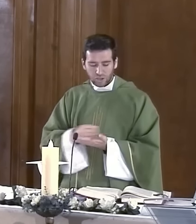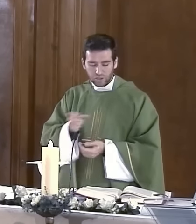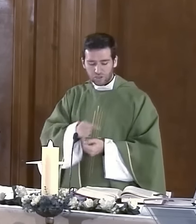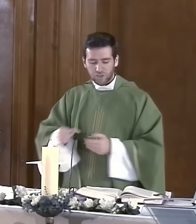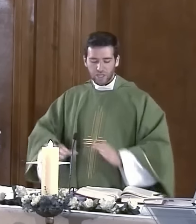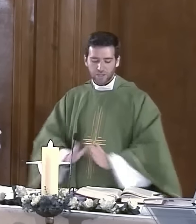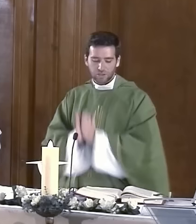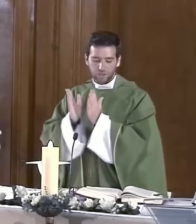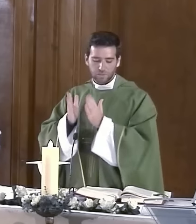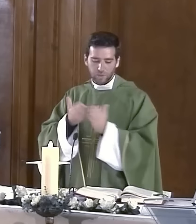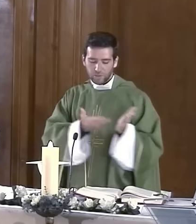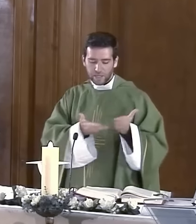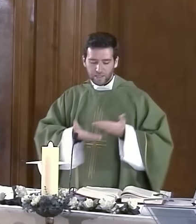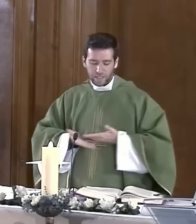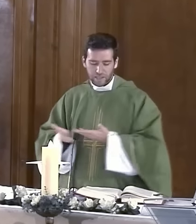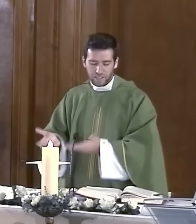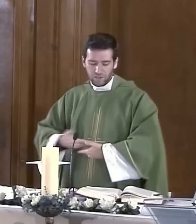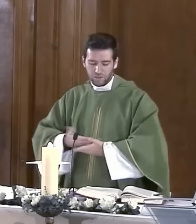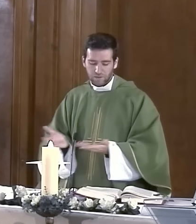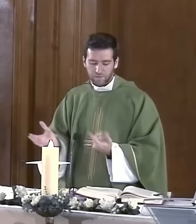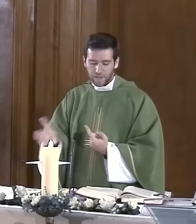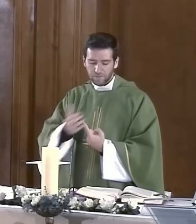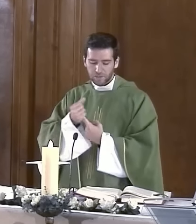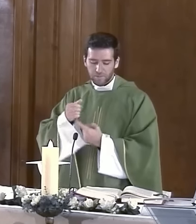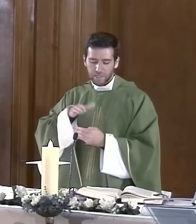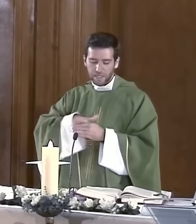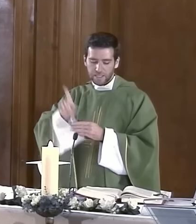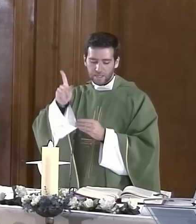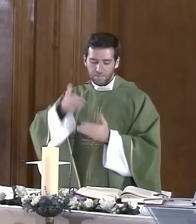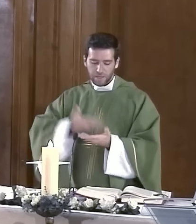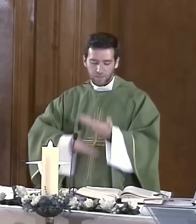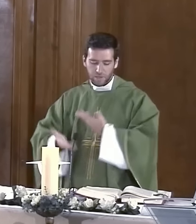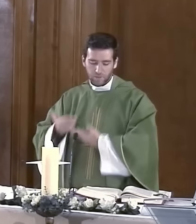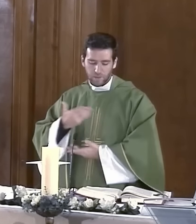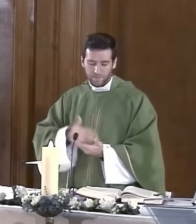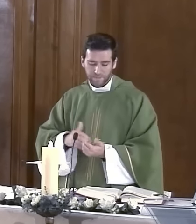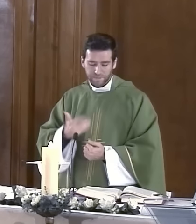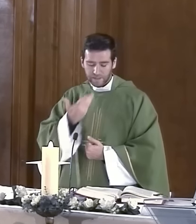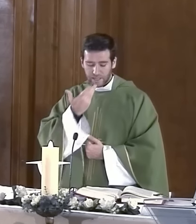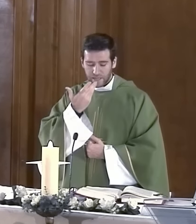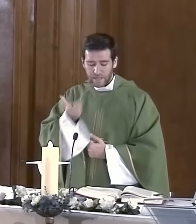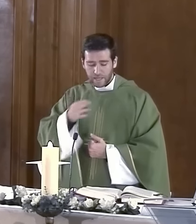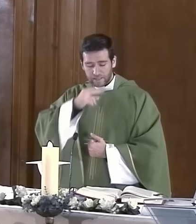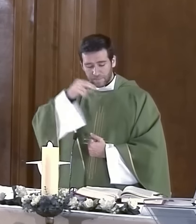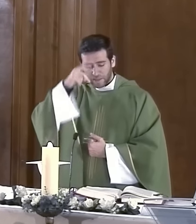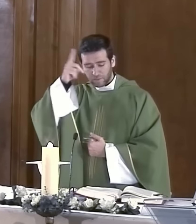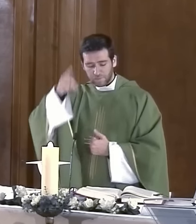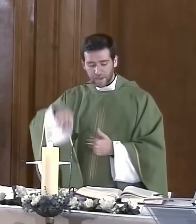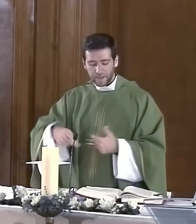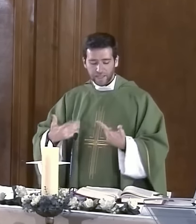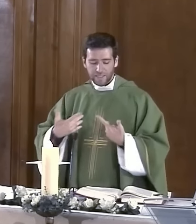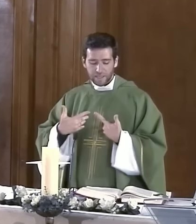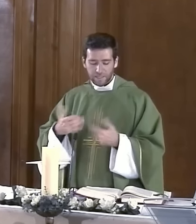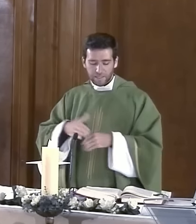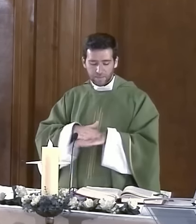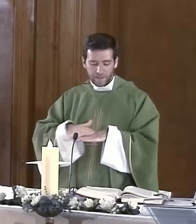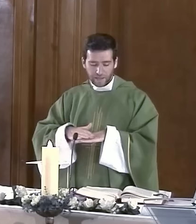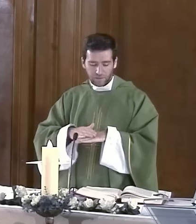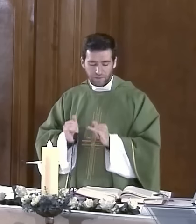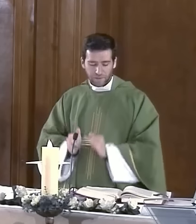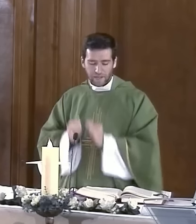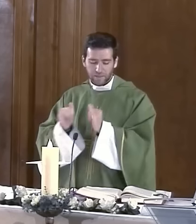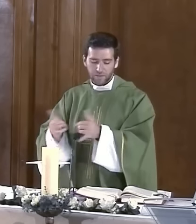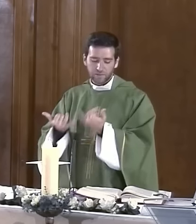y todos los santos por cuya intercesión confiamos obtener siempre tu ayuda. Te pedimos, Padre, que esta víctima